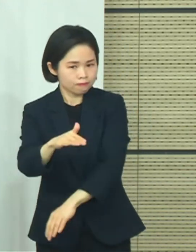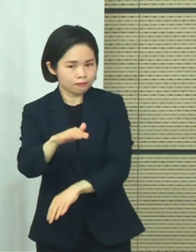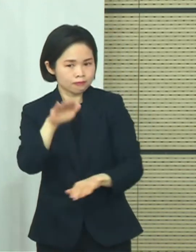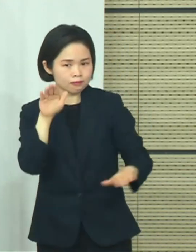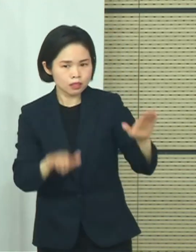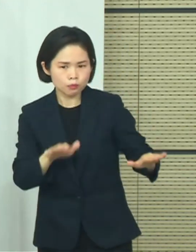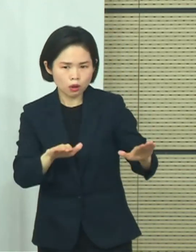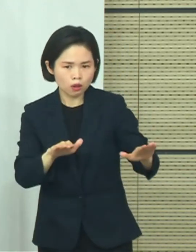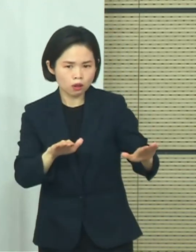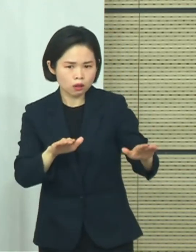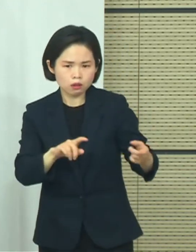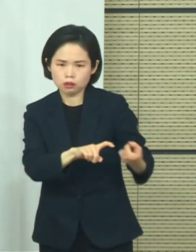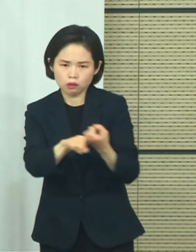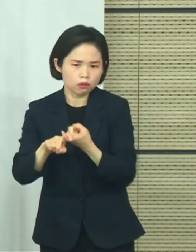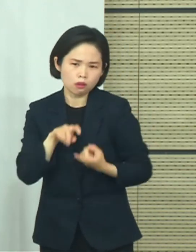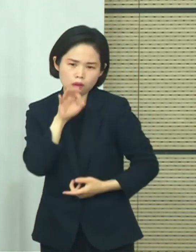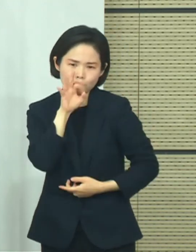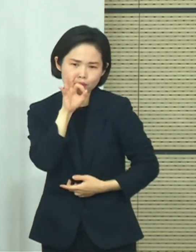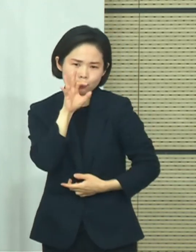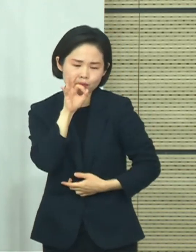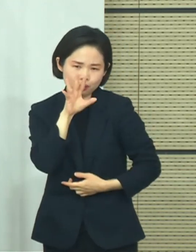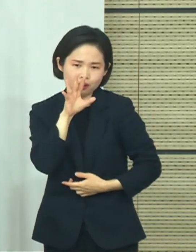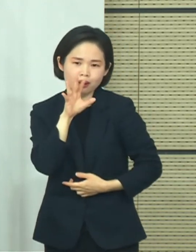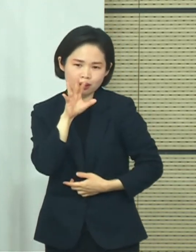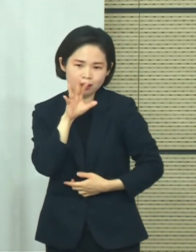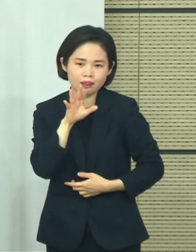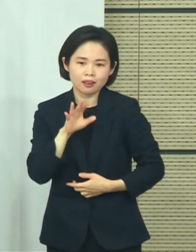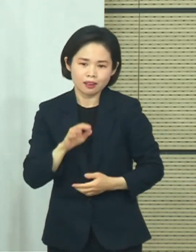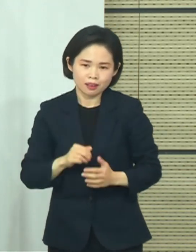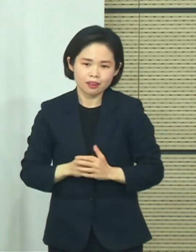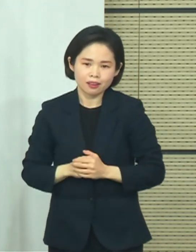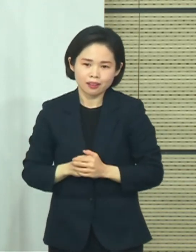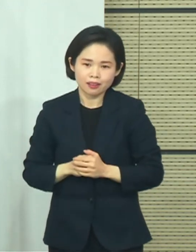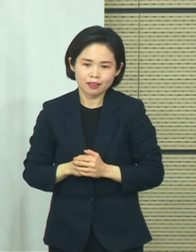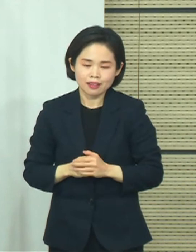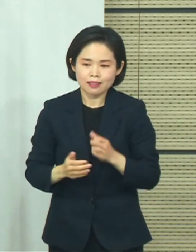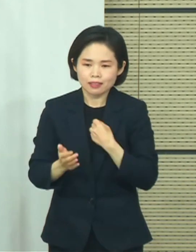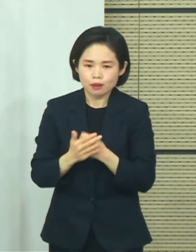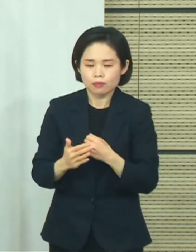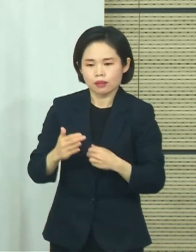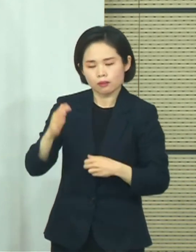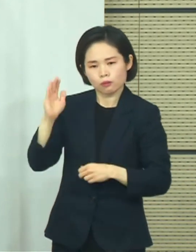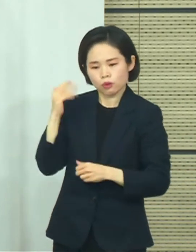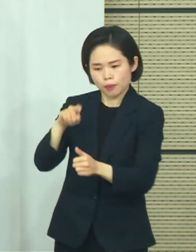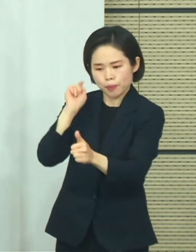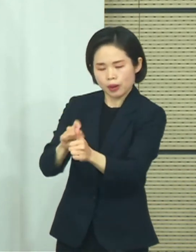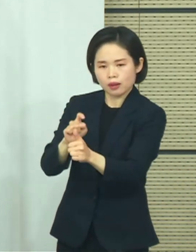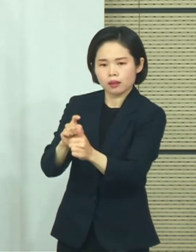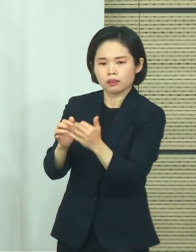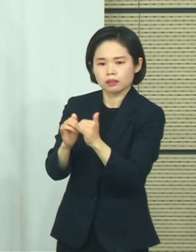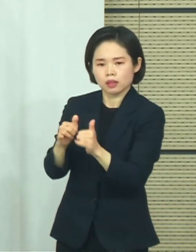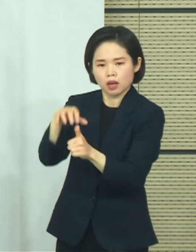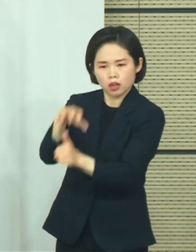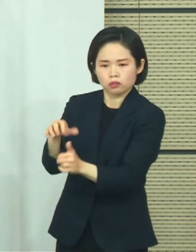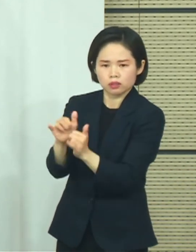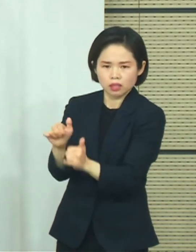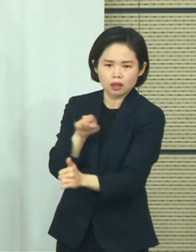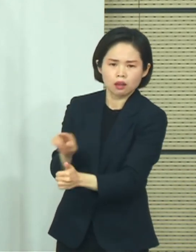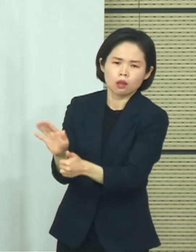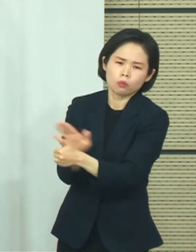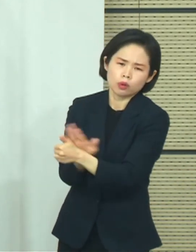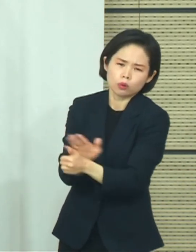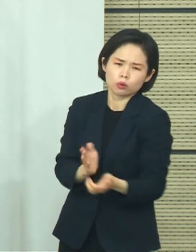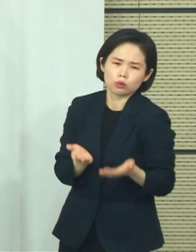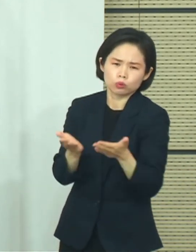유지될 수 없다는 점에서 최근 첨가하고 있는 환자와 경리 자에 대한 배려가 이해를 부탁드립니다